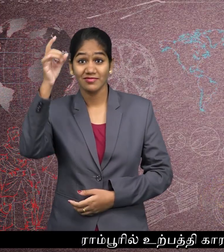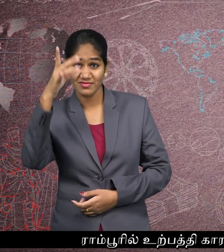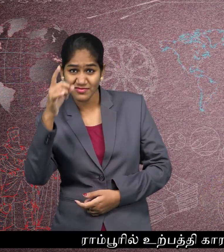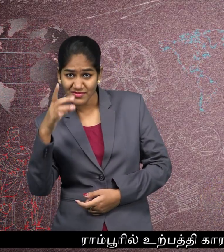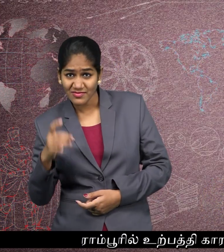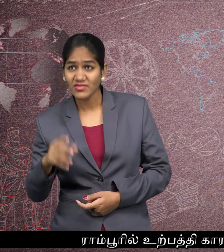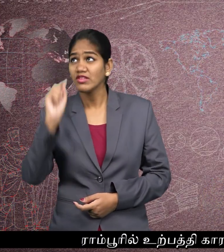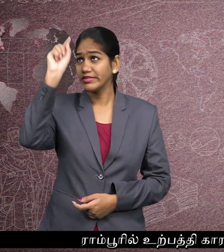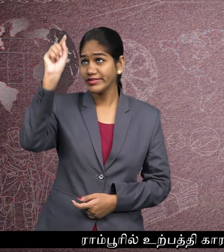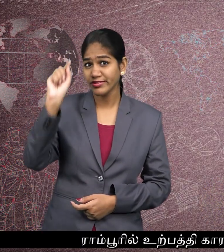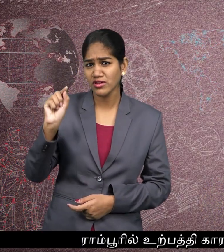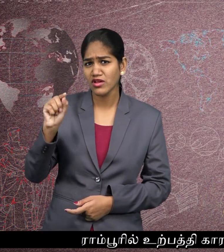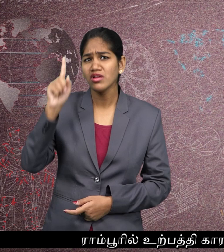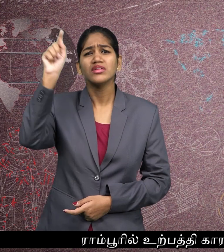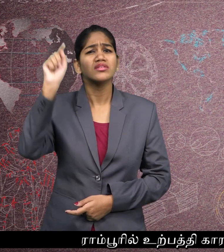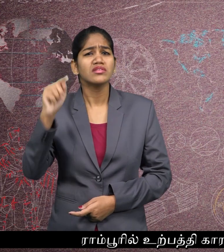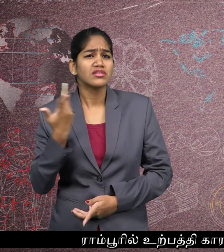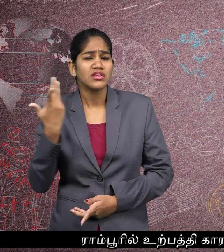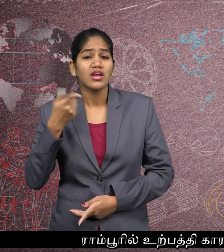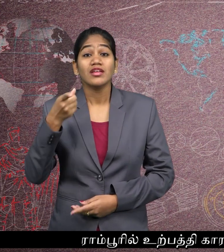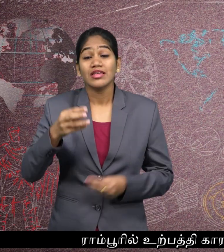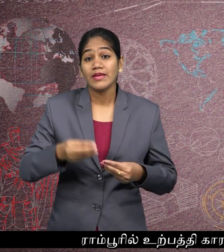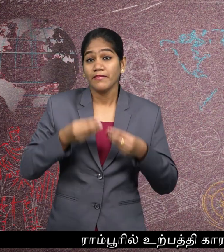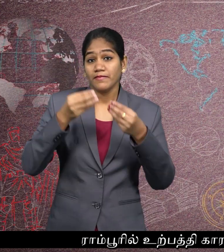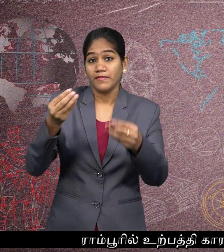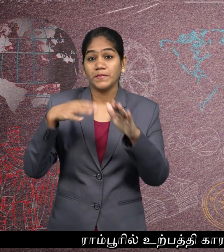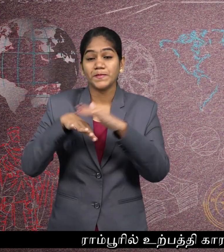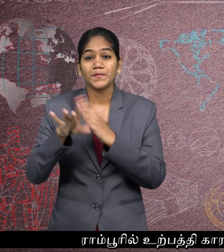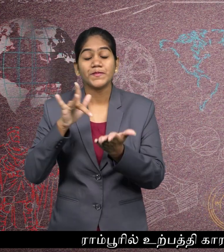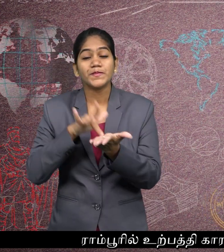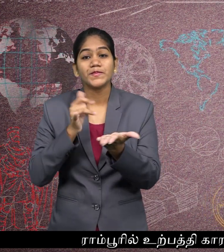ராம்பூரில் உற்பத்தி காரணிகளை பகுப்பாய்வு செய்யுங்கள்.